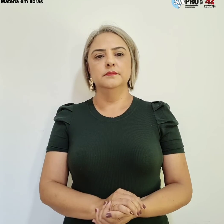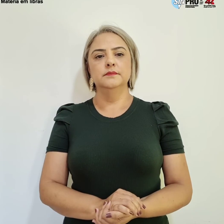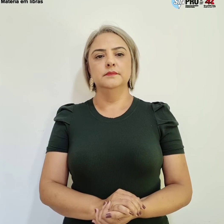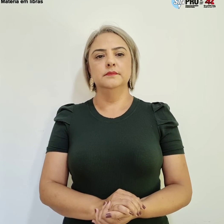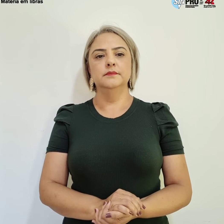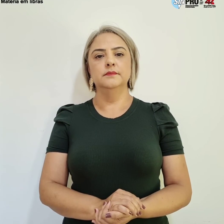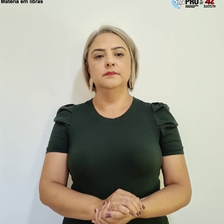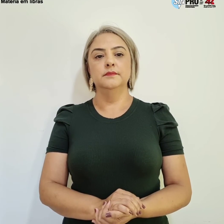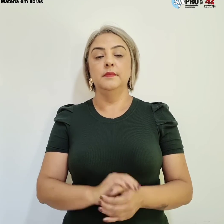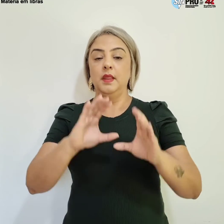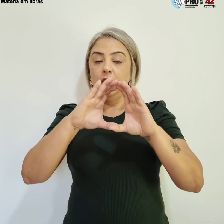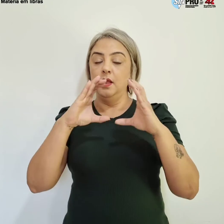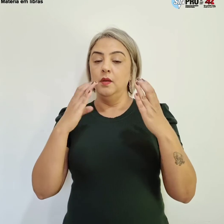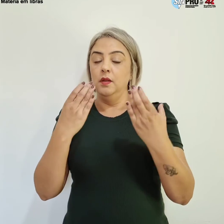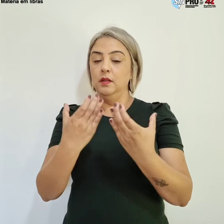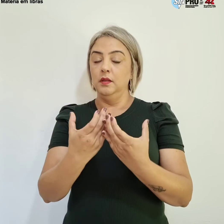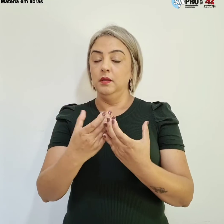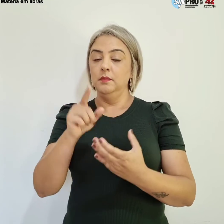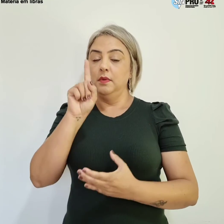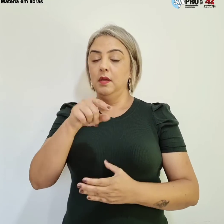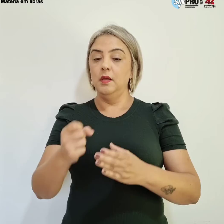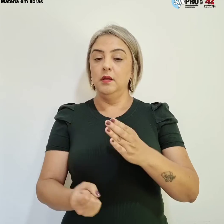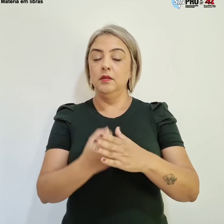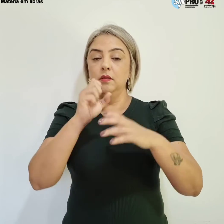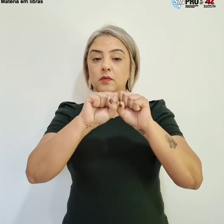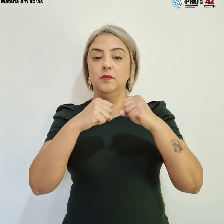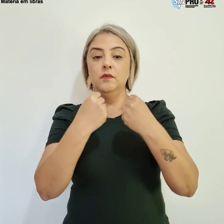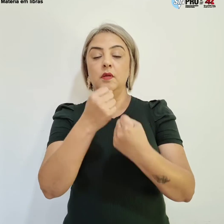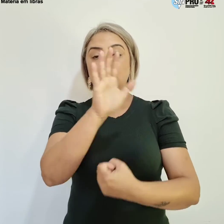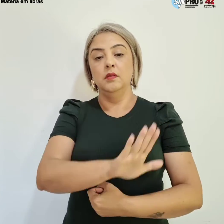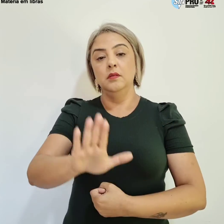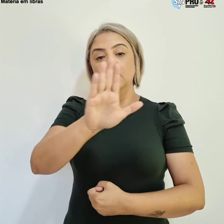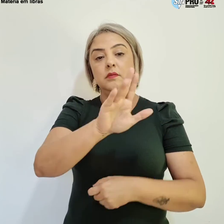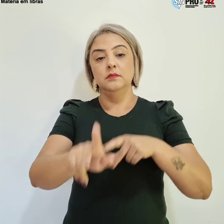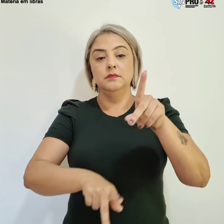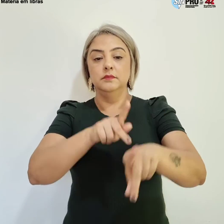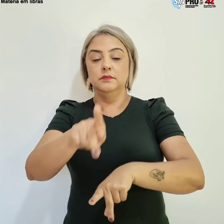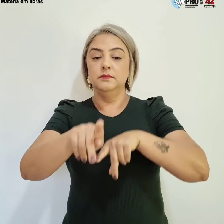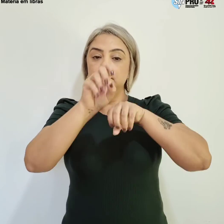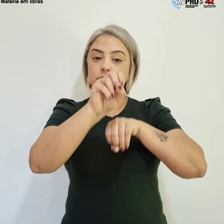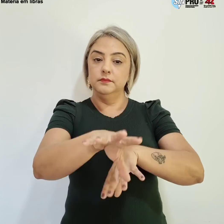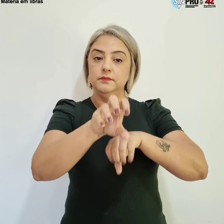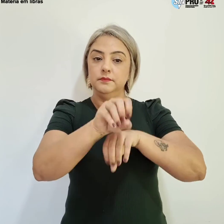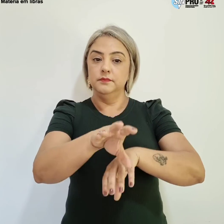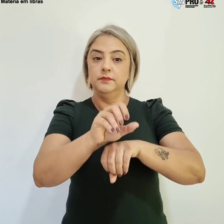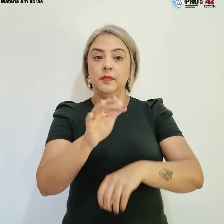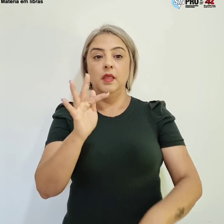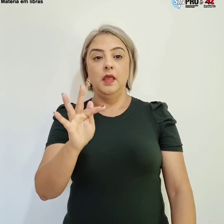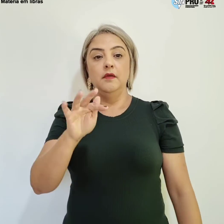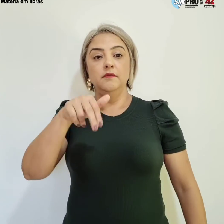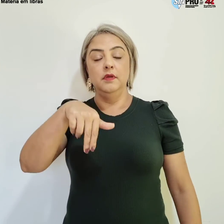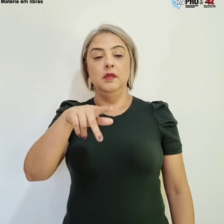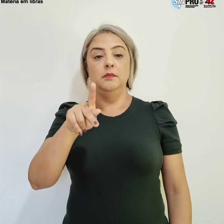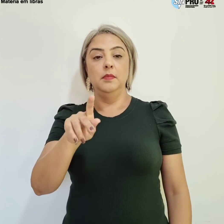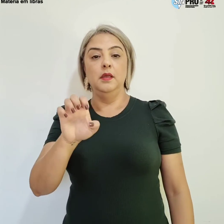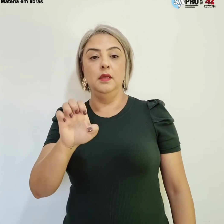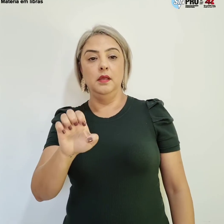A CONAP é uma criação do Fórum Nacional Popular de Educação, FNPE, em reação